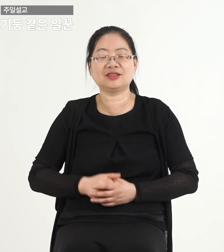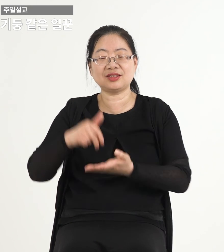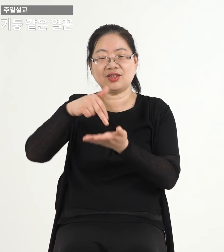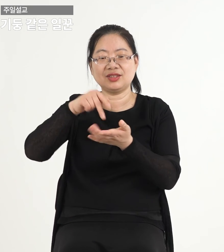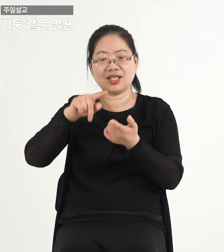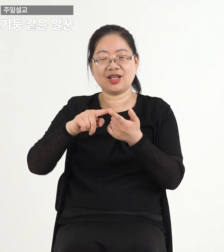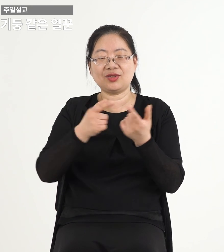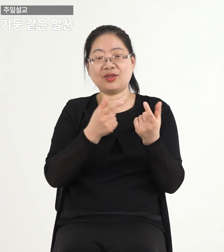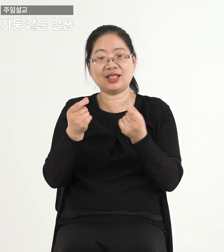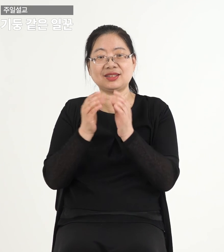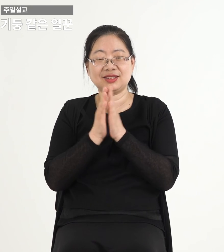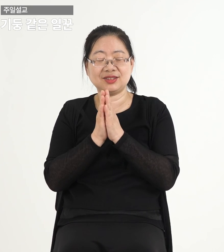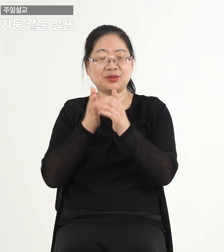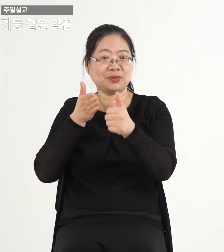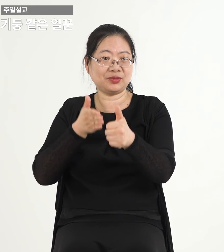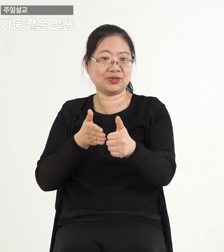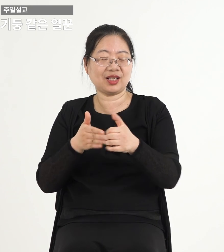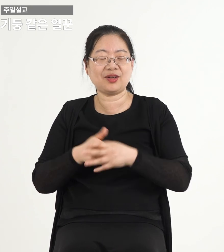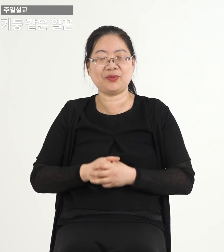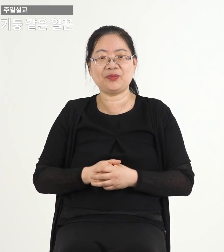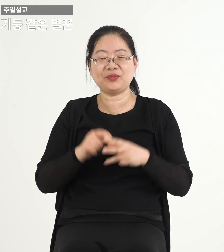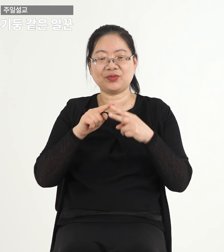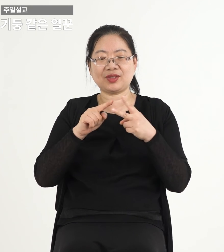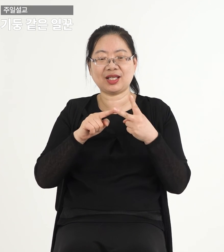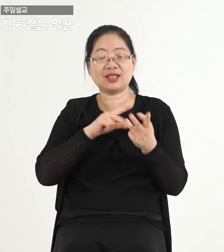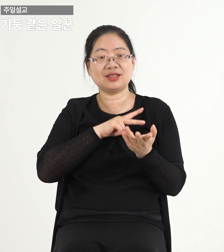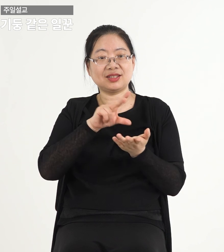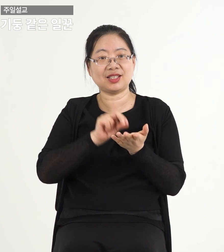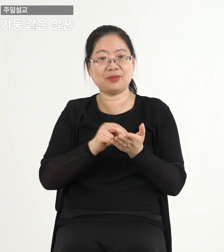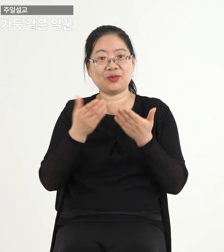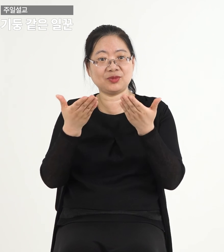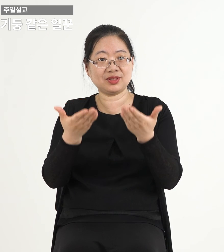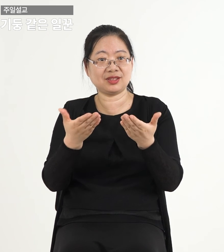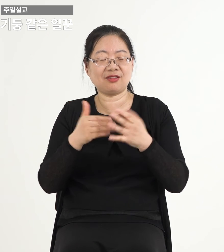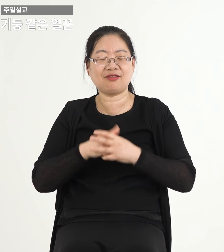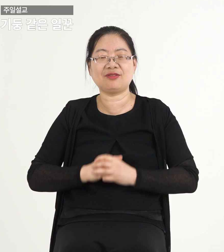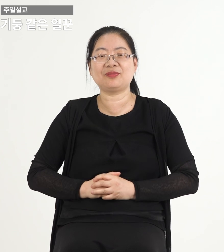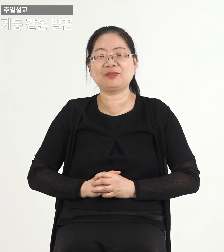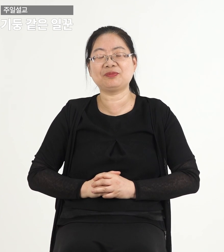서신처럼 한번 기도합시다. 두 가지 제목을 드리겠습니다.